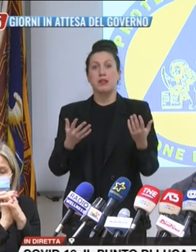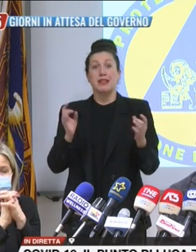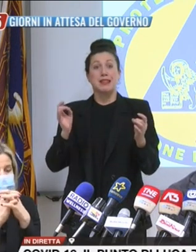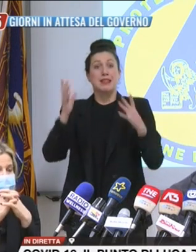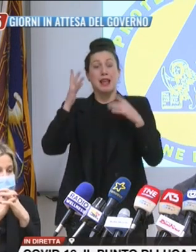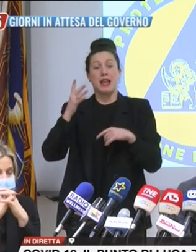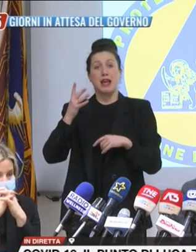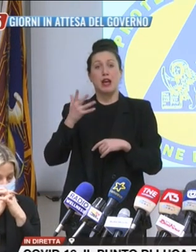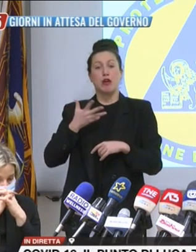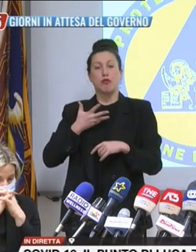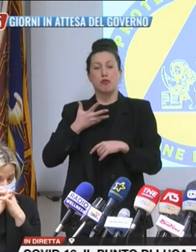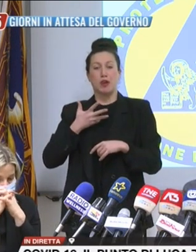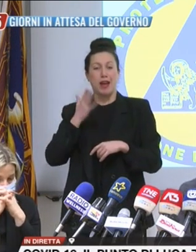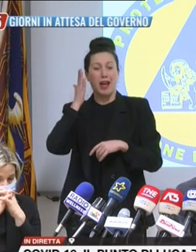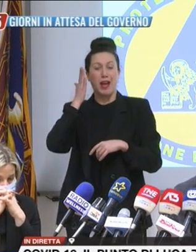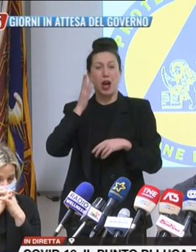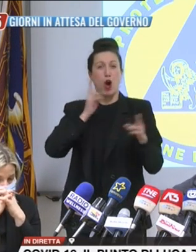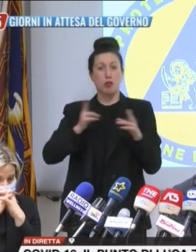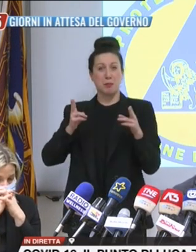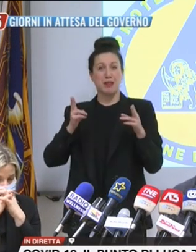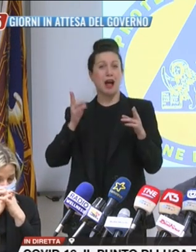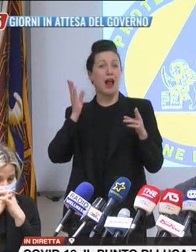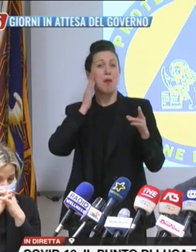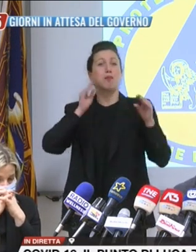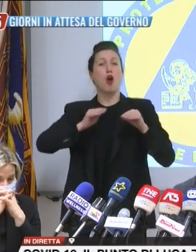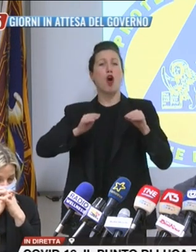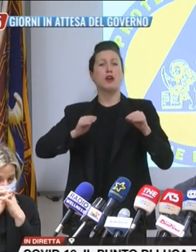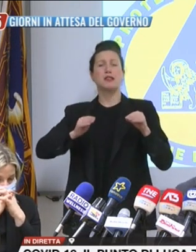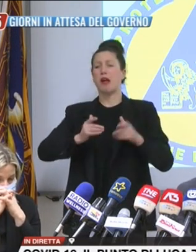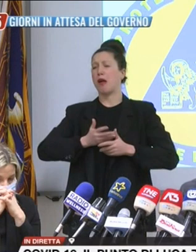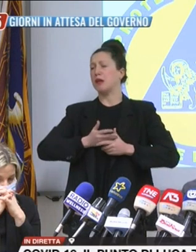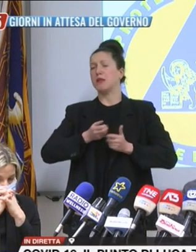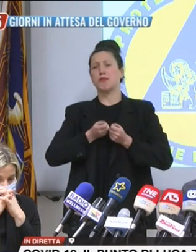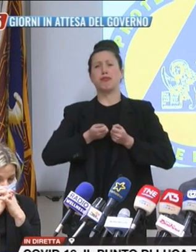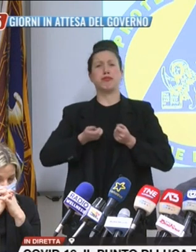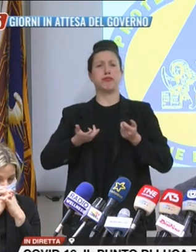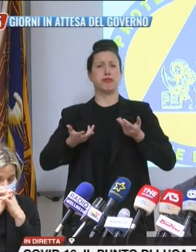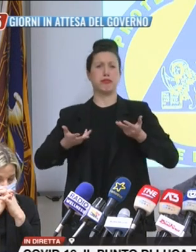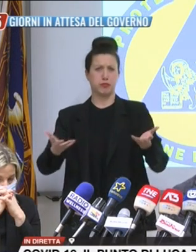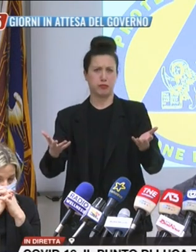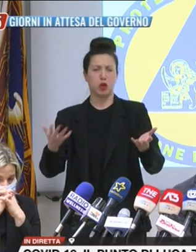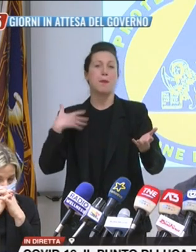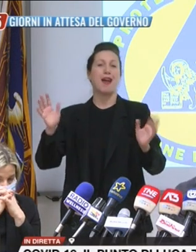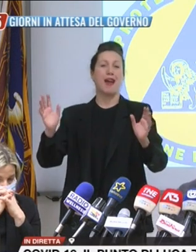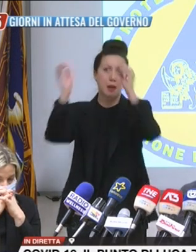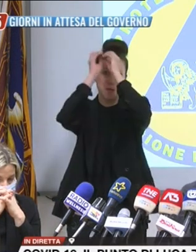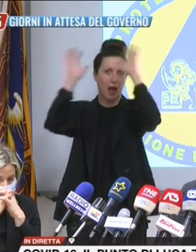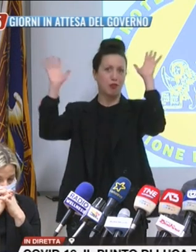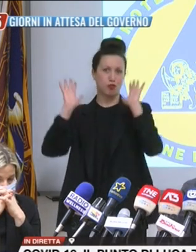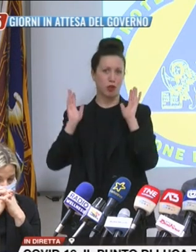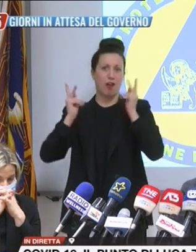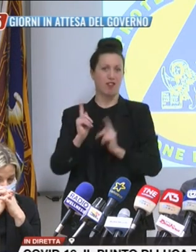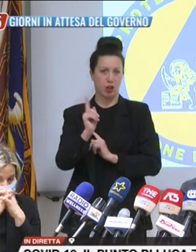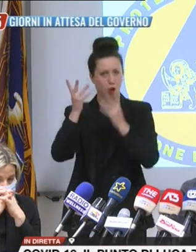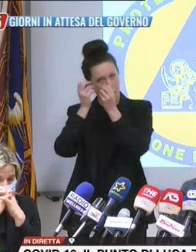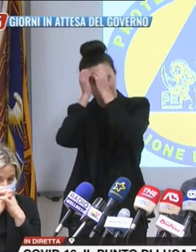avessimo posti all'infinito negli ospedali, ma lo dico per assurdo e non sarebbe comunque sostenibile come ragionamento, potremmo anche dire che